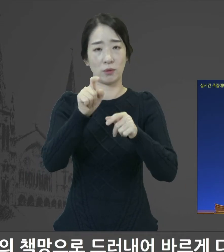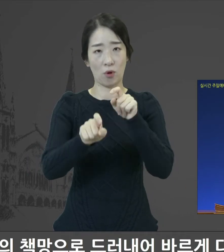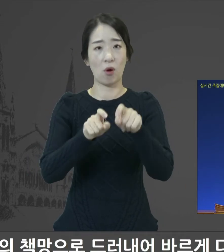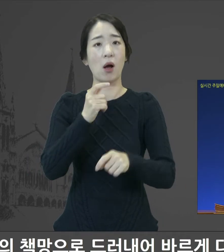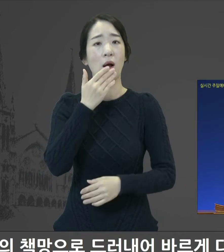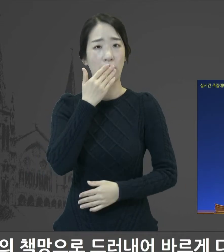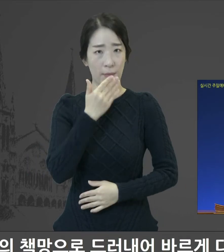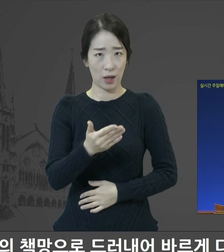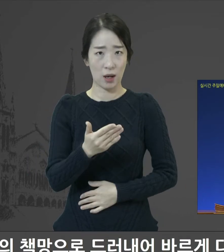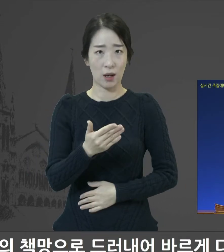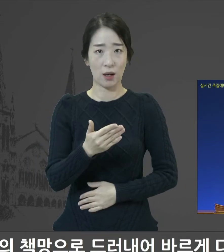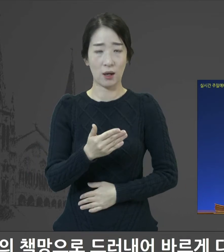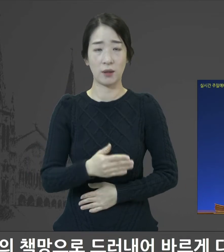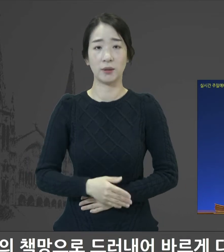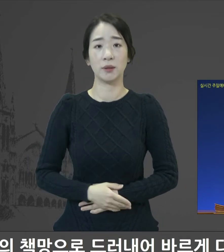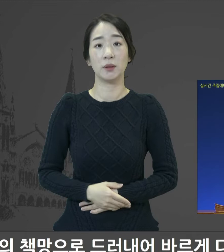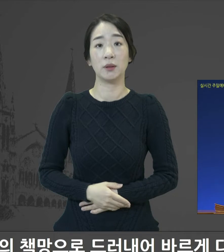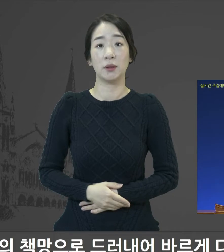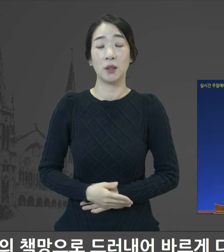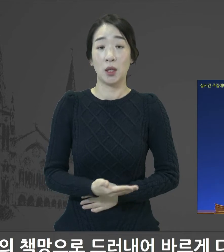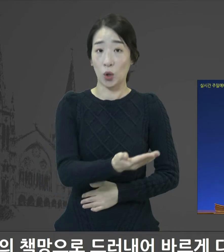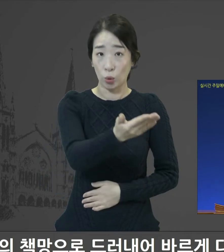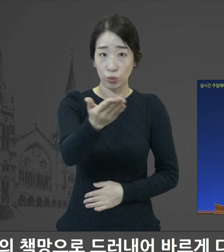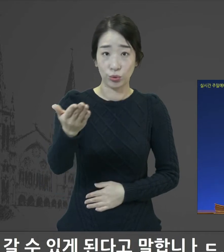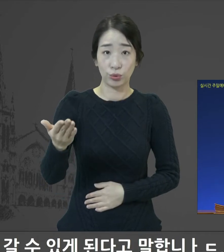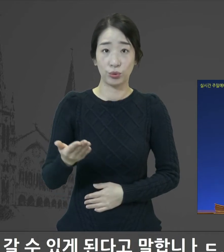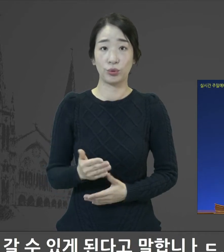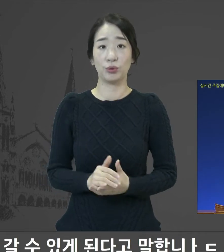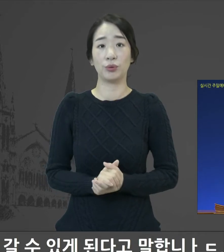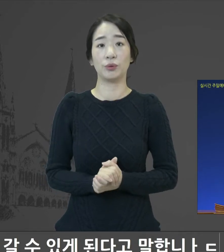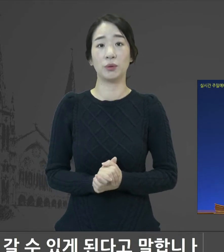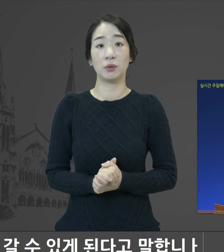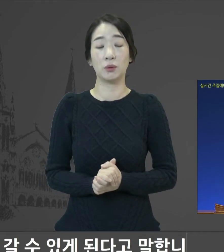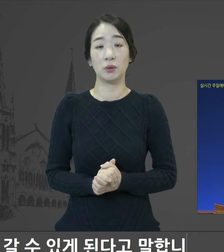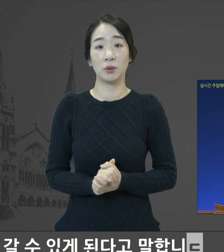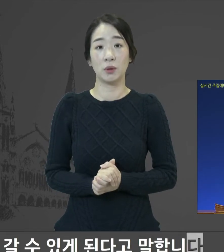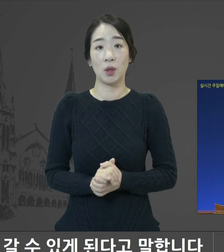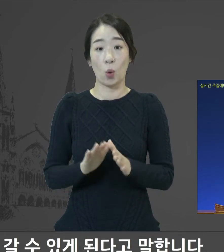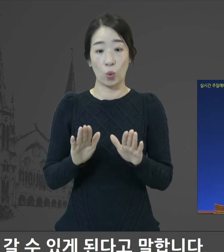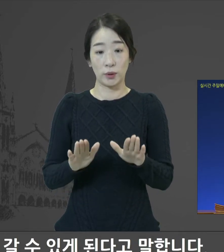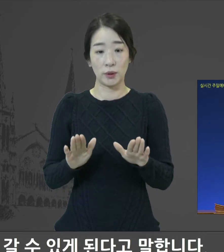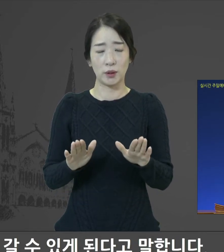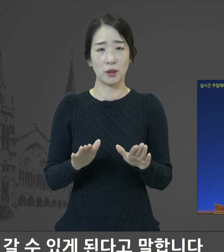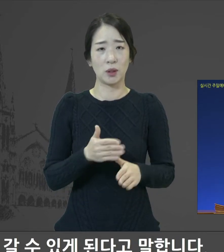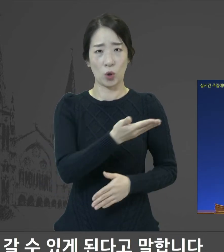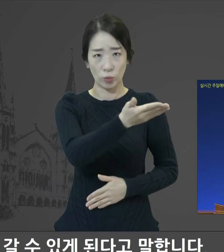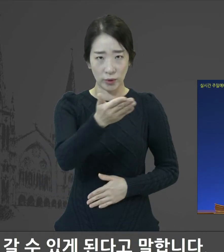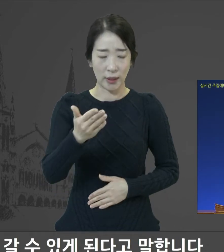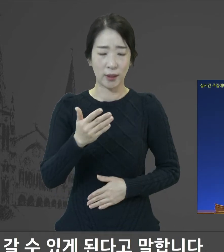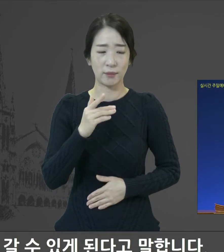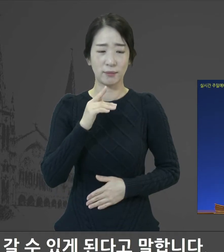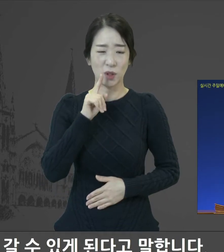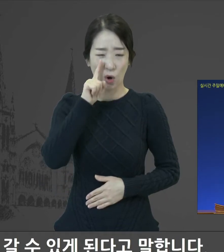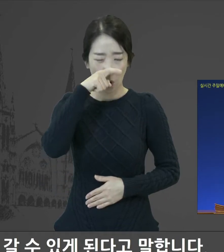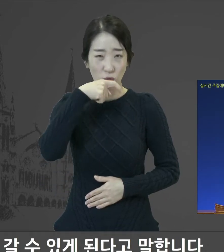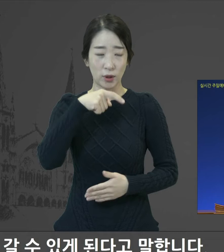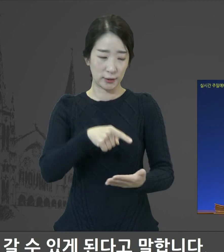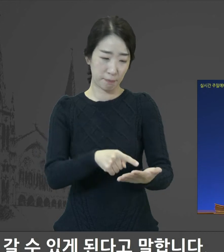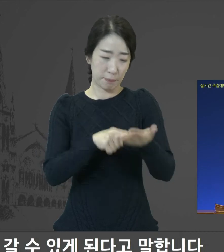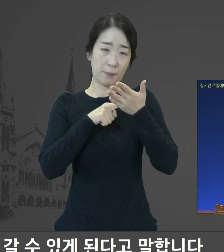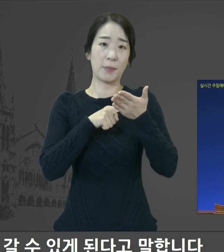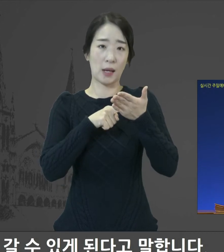말하는 것이죠. 사랑하는 여러분, 오늘 이런 일들이 일어날 수 있기를 주 안에서